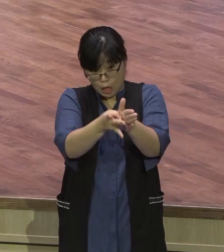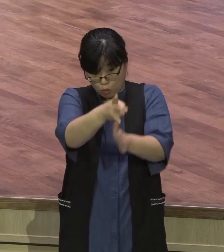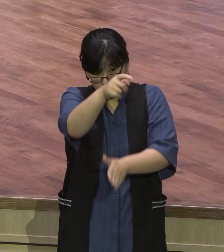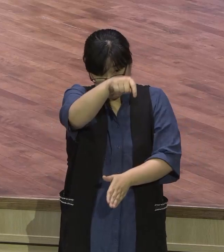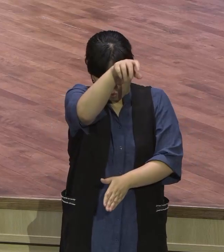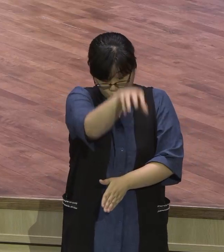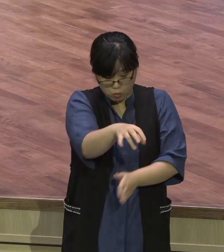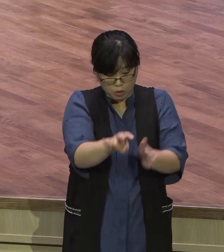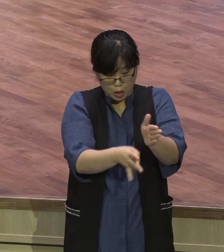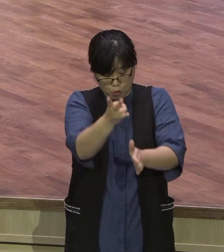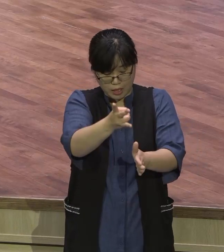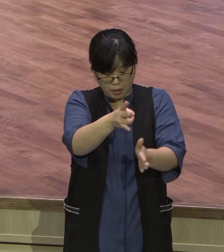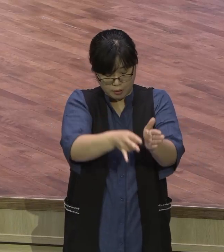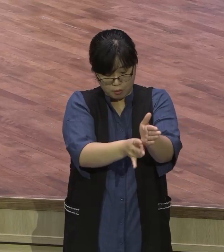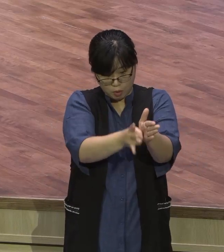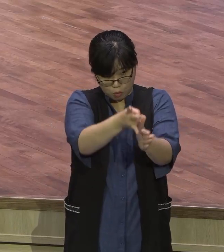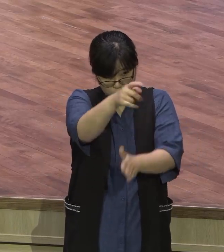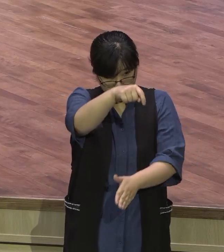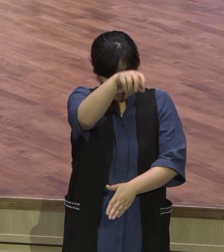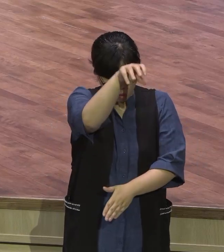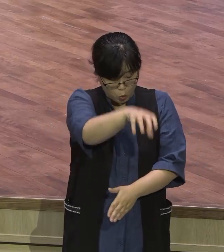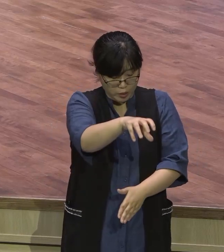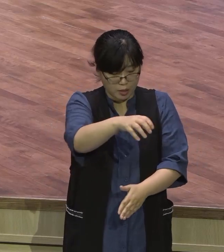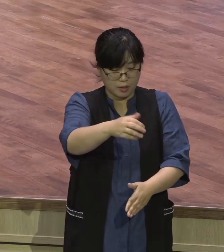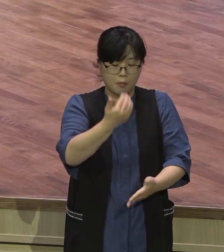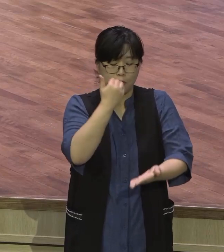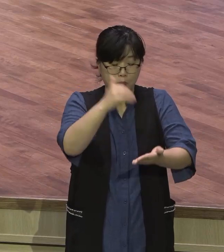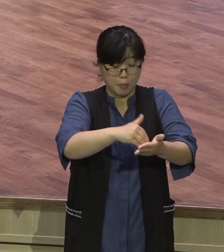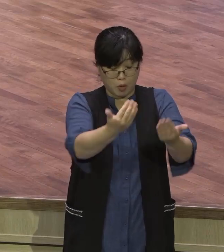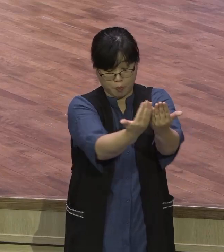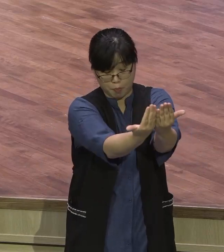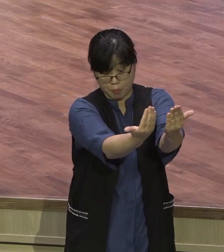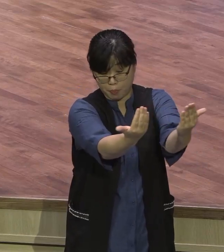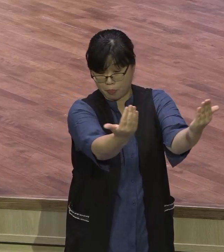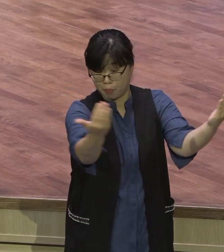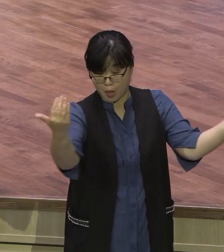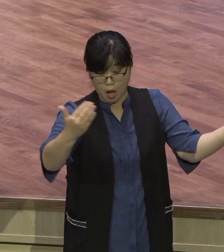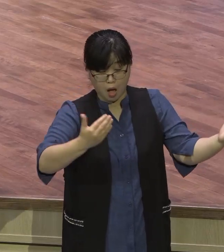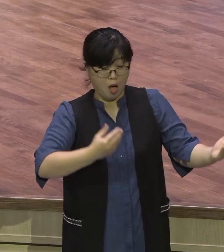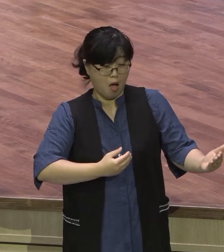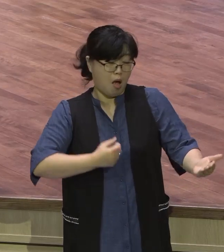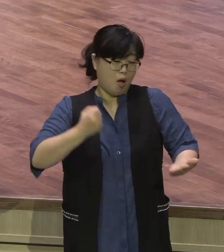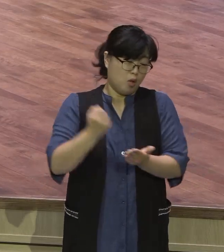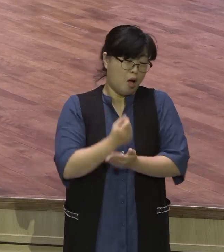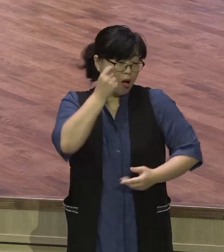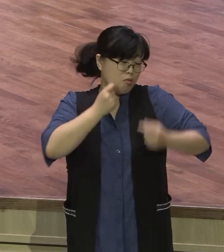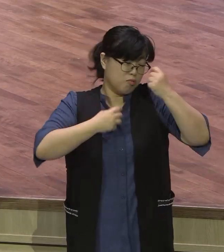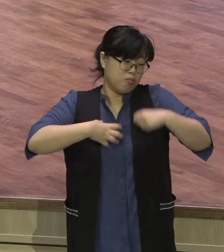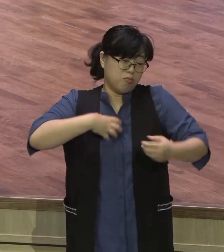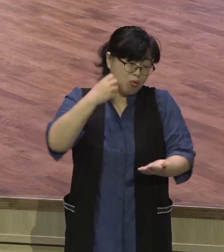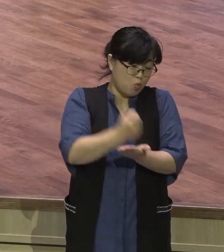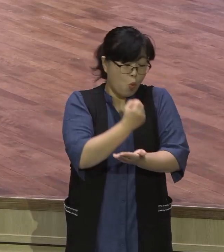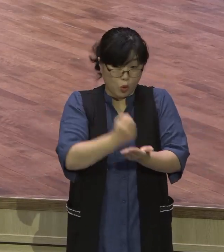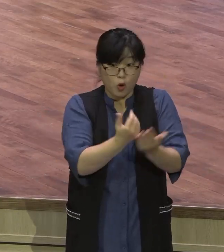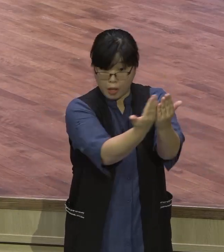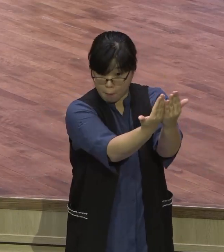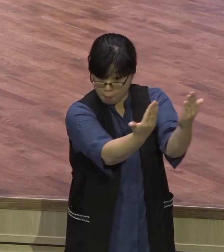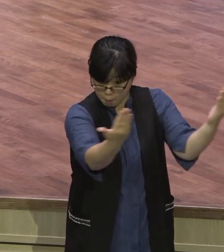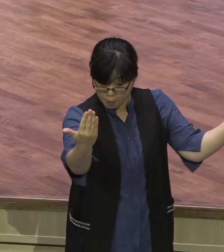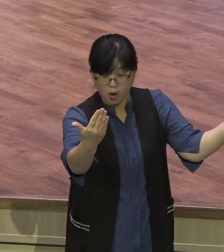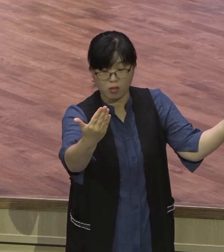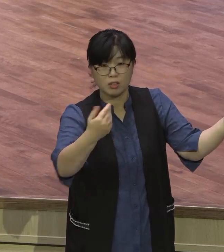그 기도하는 거기에 막 서가지고 꼽아요. 막 꼽더라고요. 그래서 내가 나도 들어가면 남자랑 이걸 써야 되니까 뚜껑 하나 쓰고 들어가가지고 그거